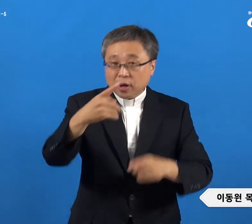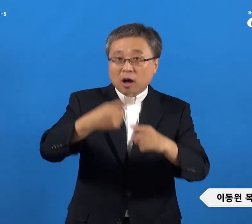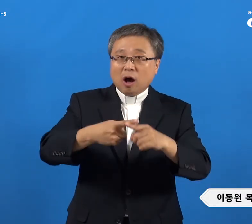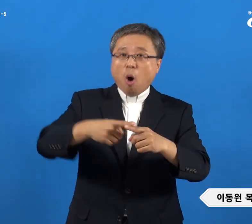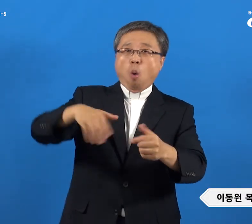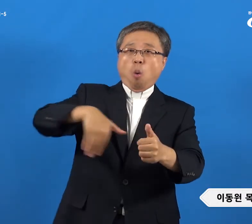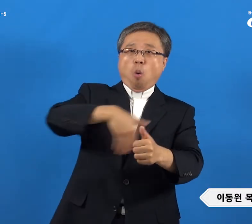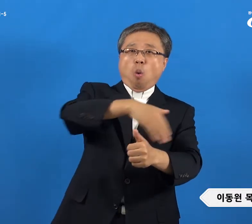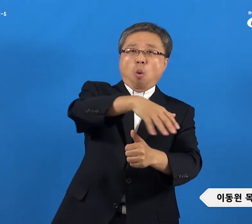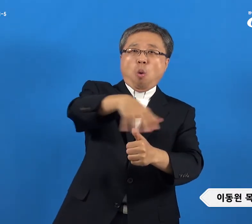고립되었어요.